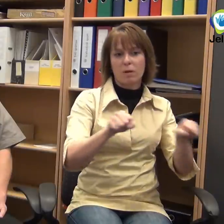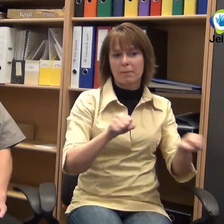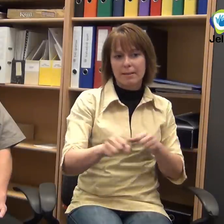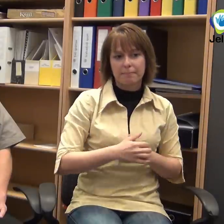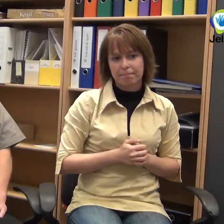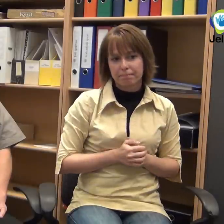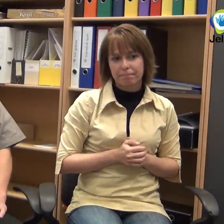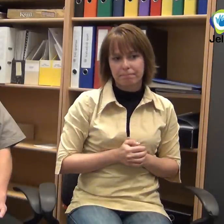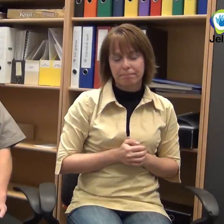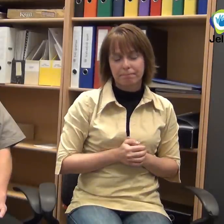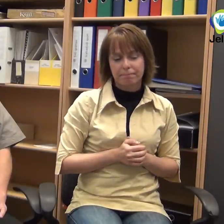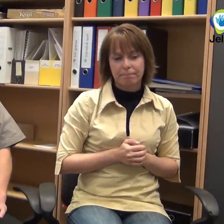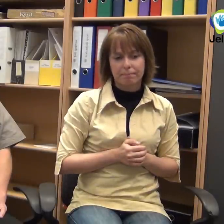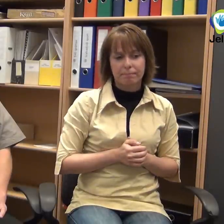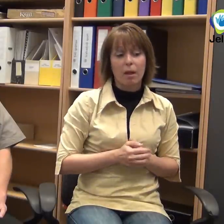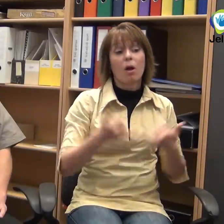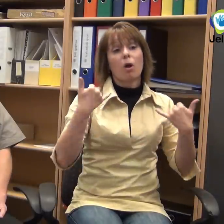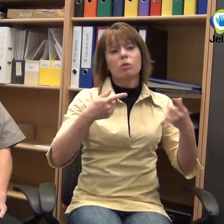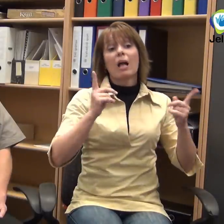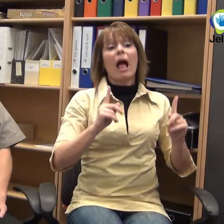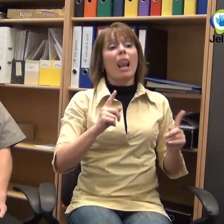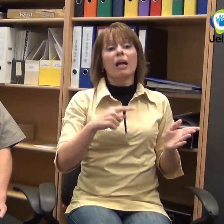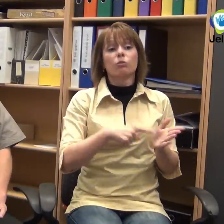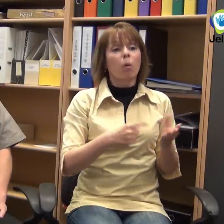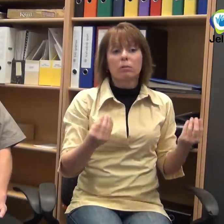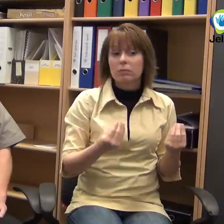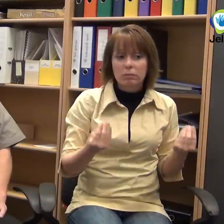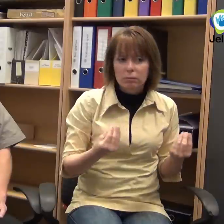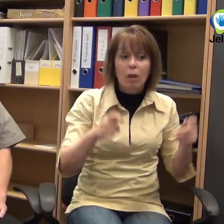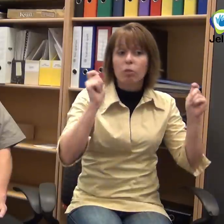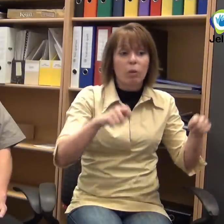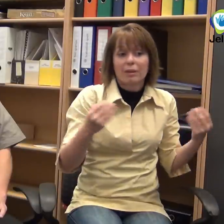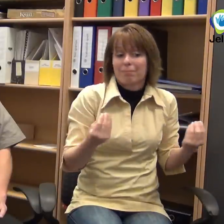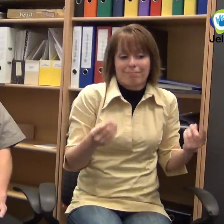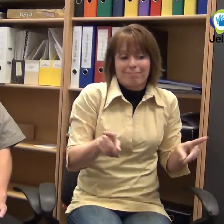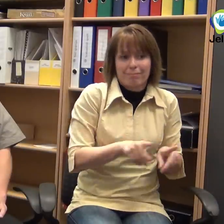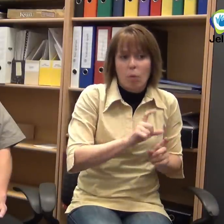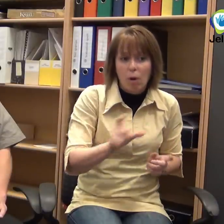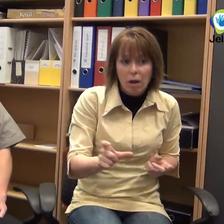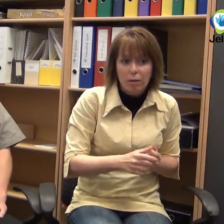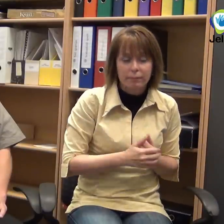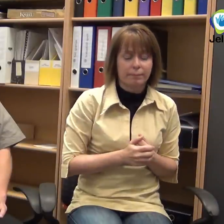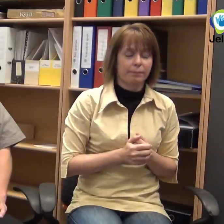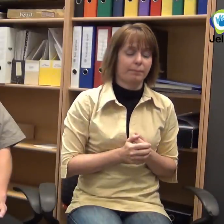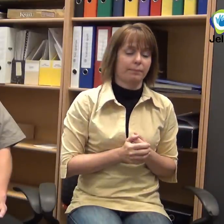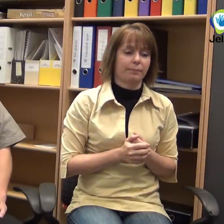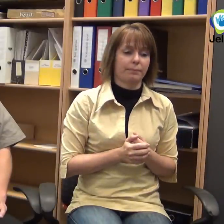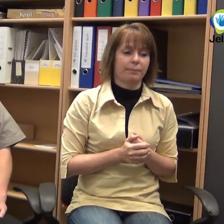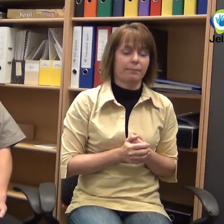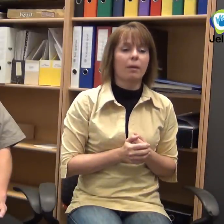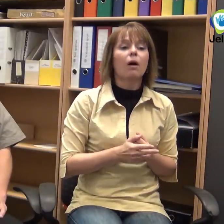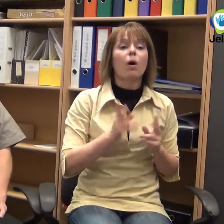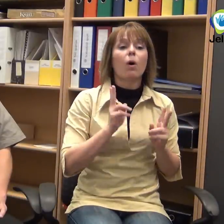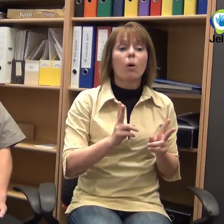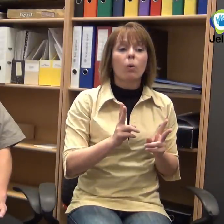kormány. Az az álláspontja a döntéshozó szervezeteknek,